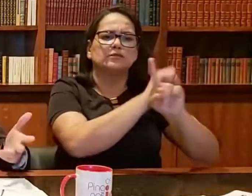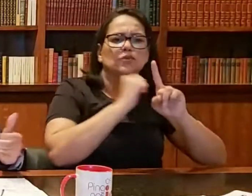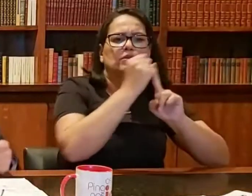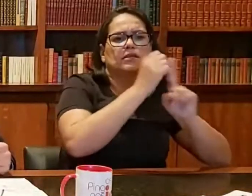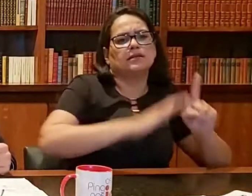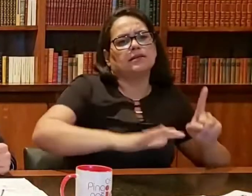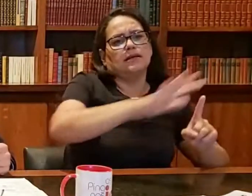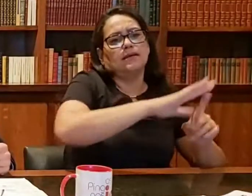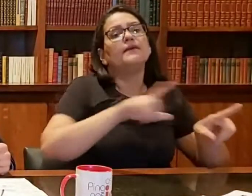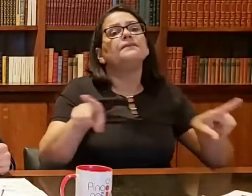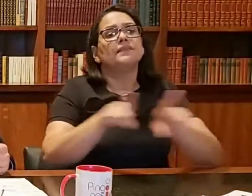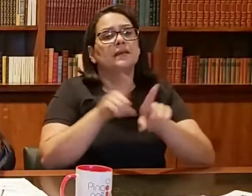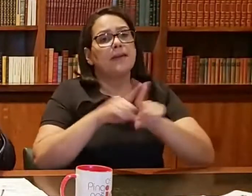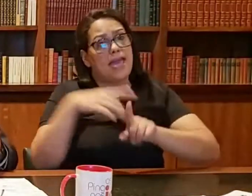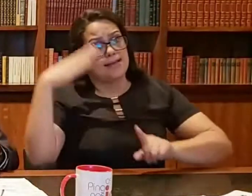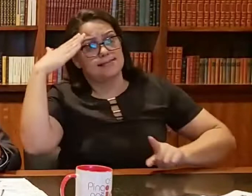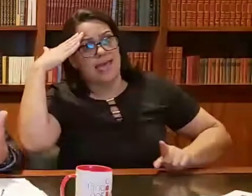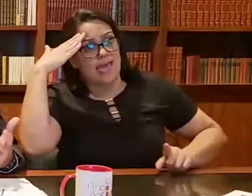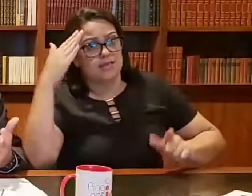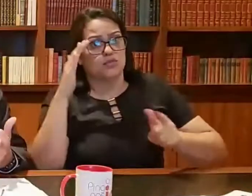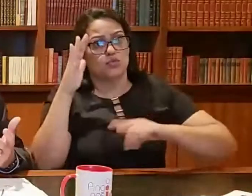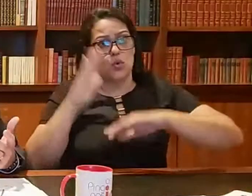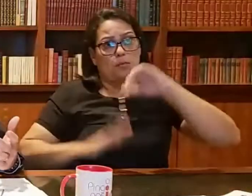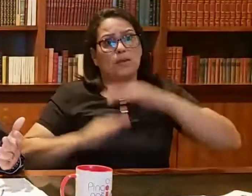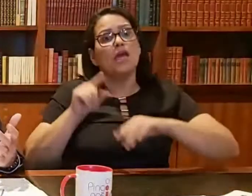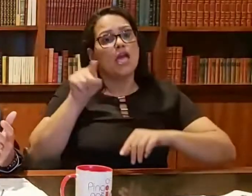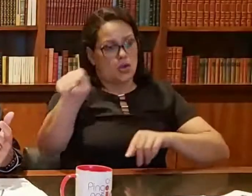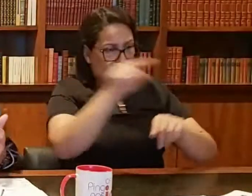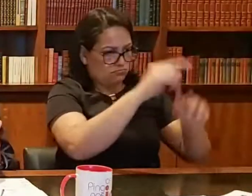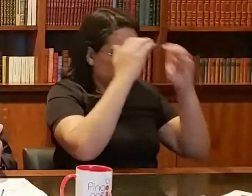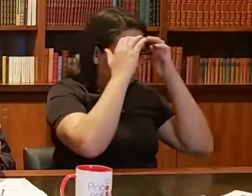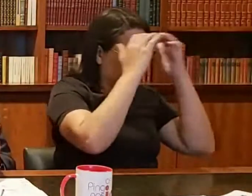o exército fardado. A vocês eu devo lealdade.